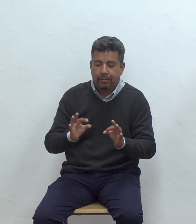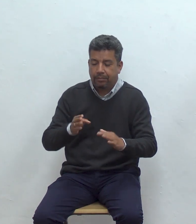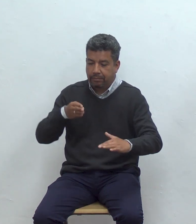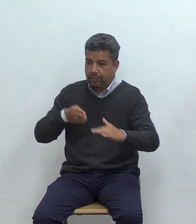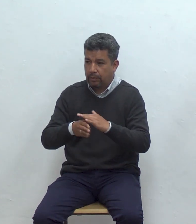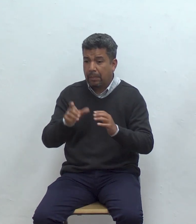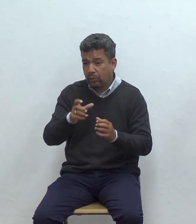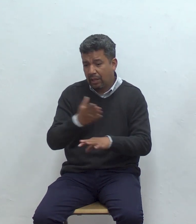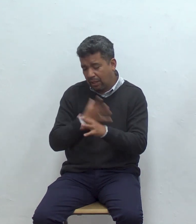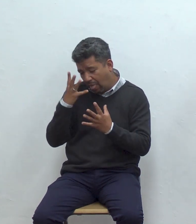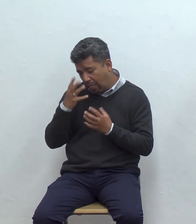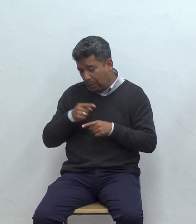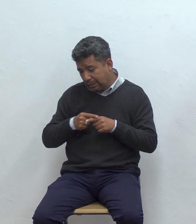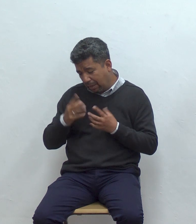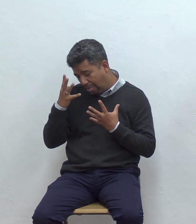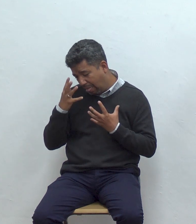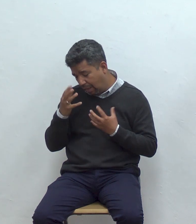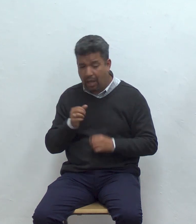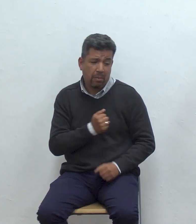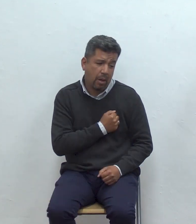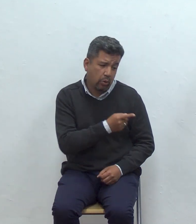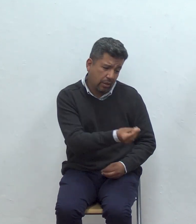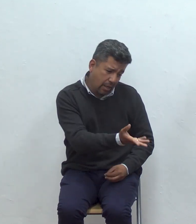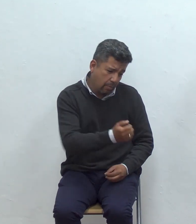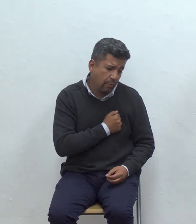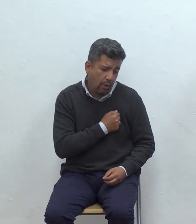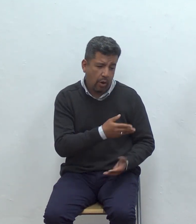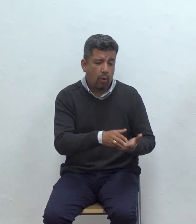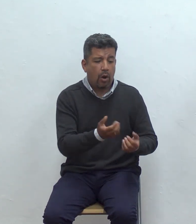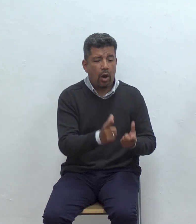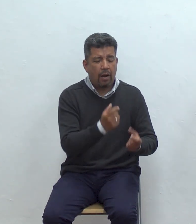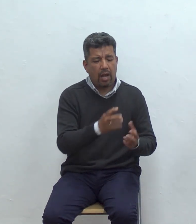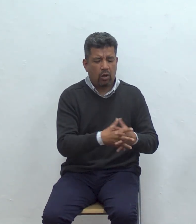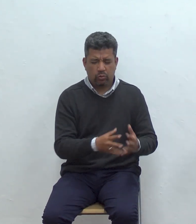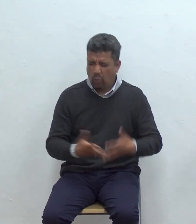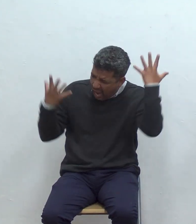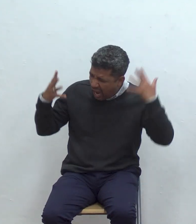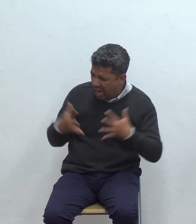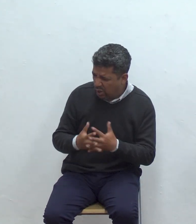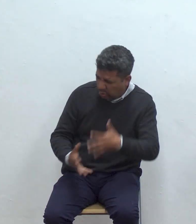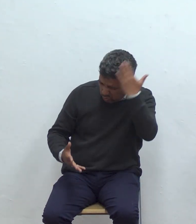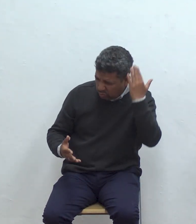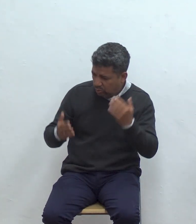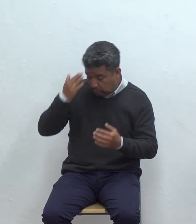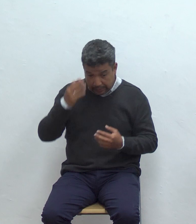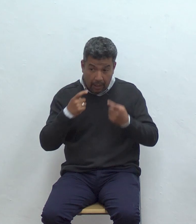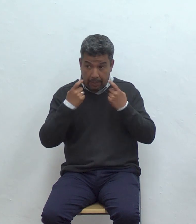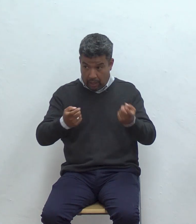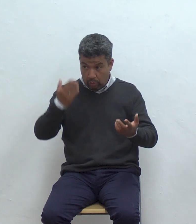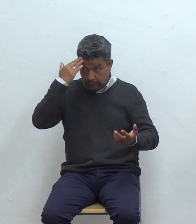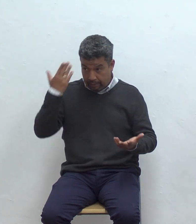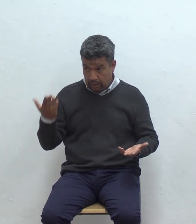y estaba amargado, ¿no? Toda la semana, y ay, mi amor, que si me da para comprar una libra de arroz. ¿Qué libra de arroz? Porque usted sabe cómo es el